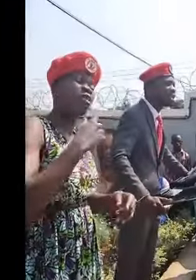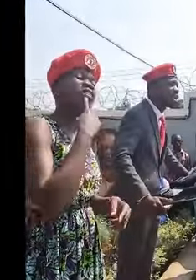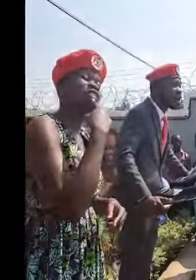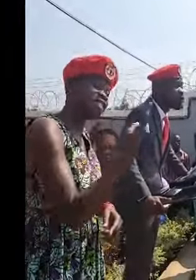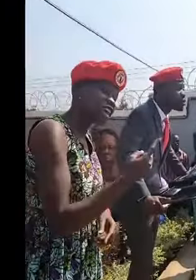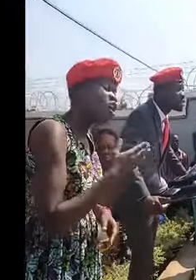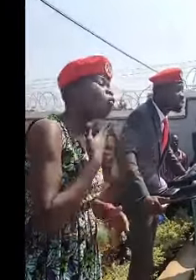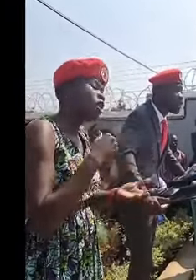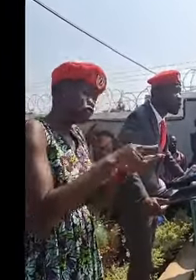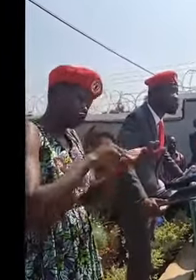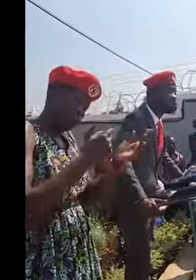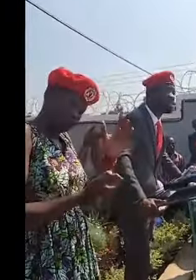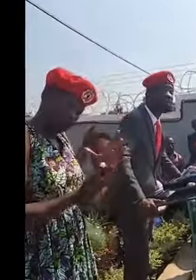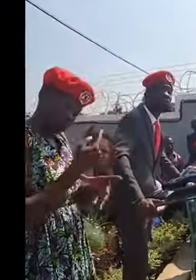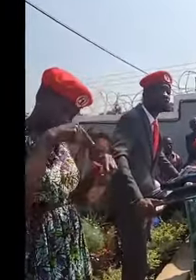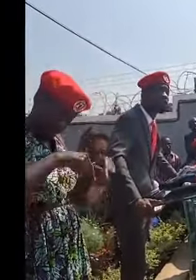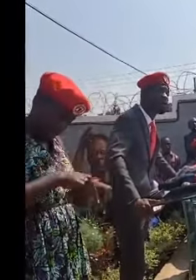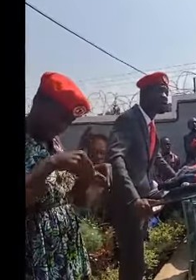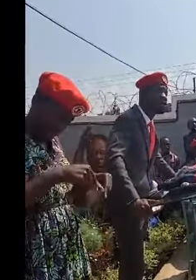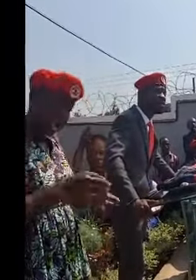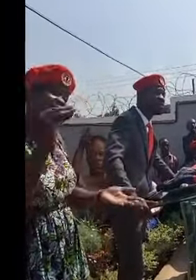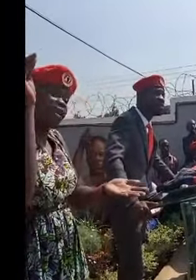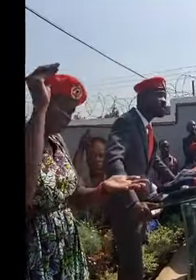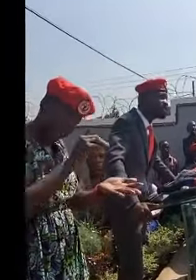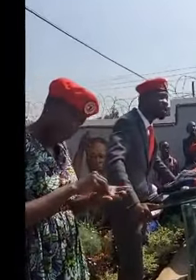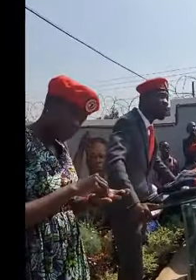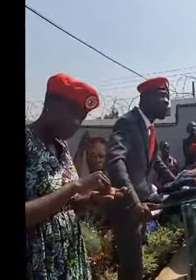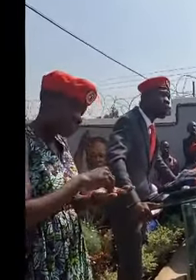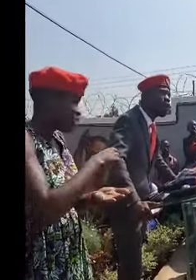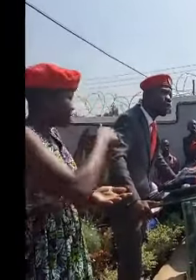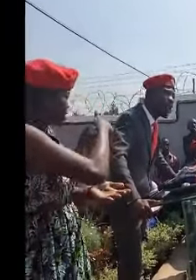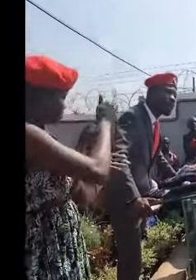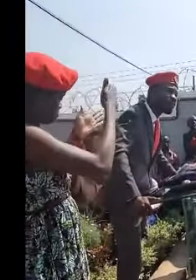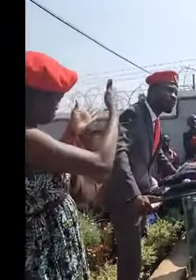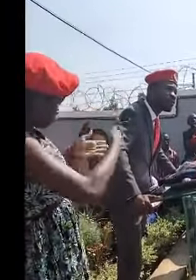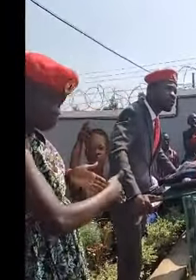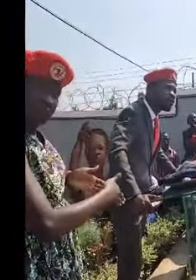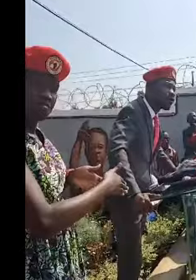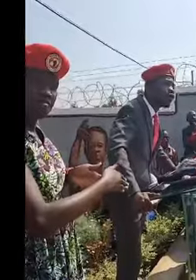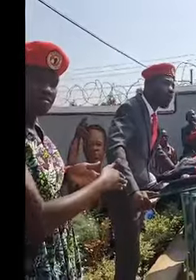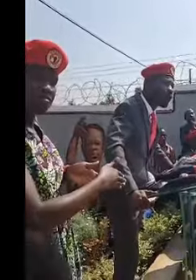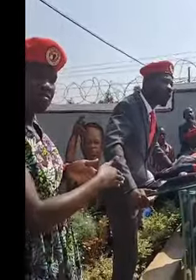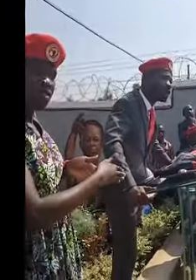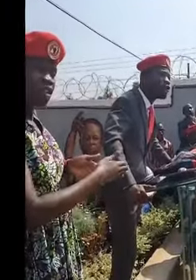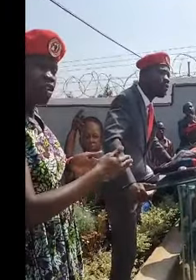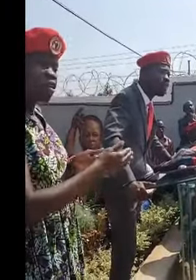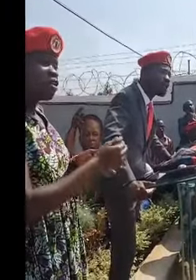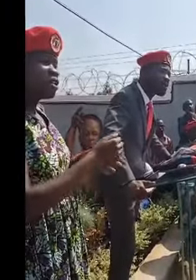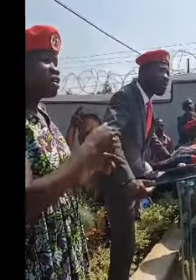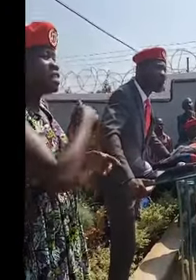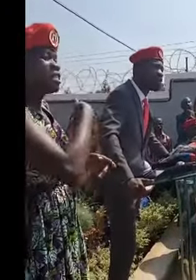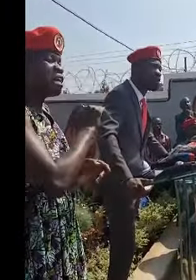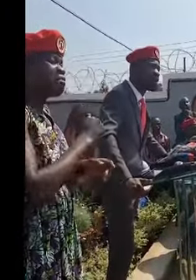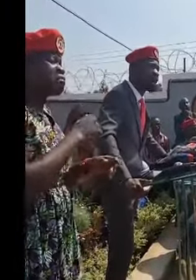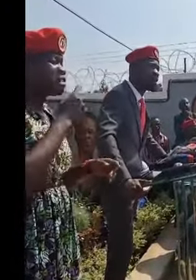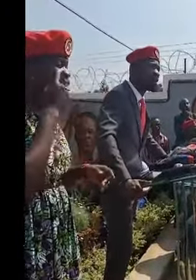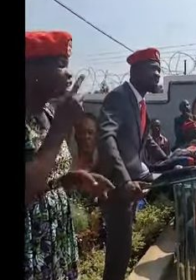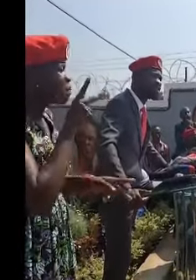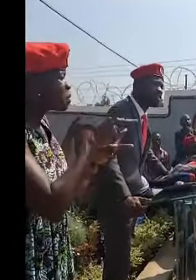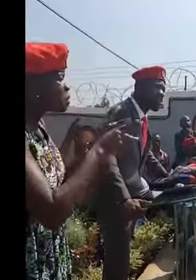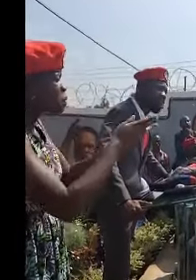guno omukisa kangukozese nago ziremu nkyogere ndinze kamwa kwogera ku lw'obukadde n'obukadde